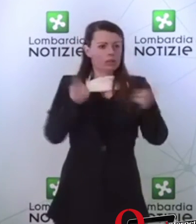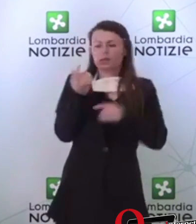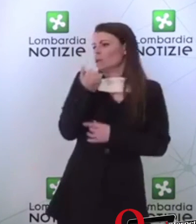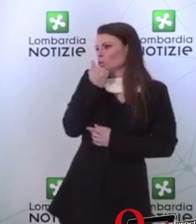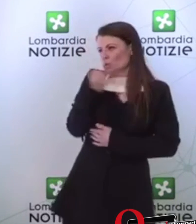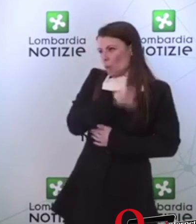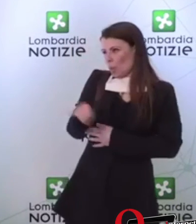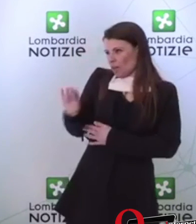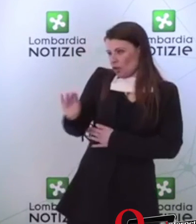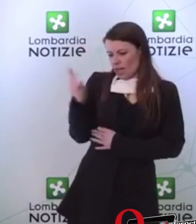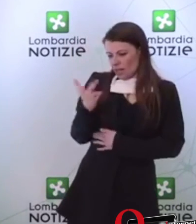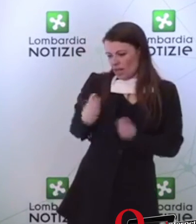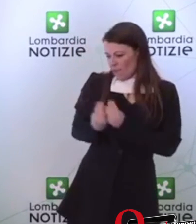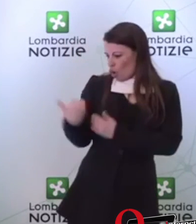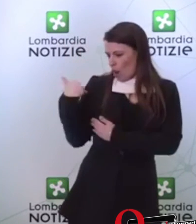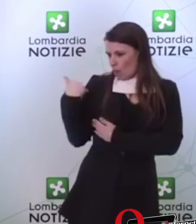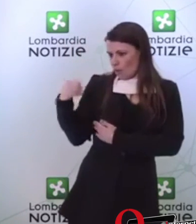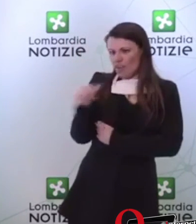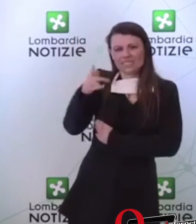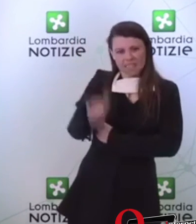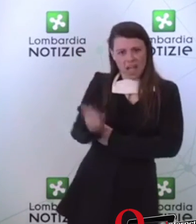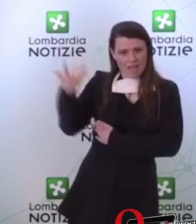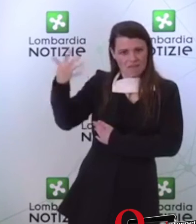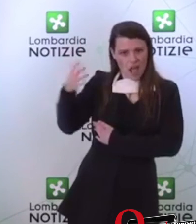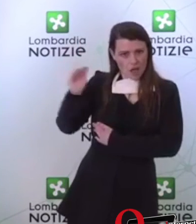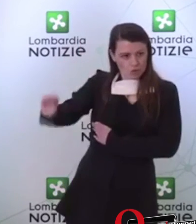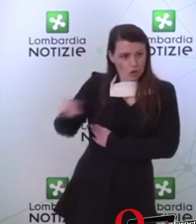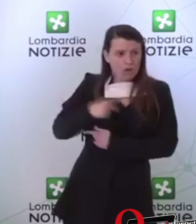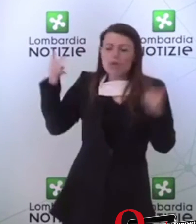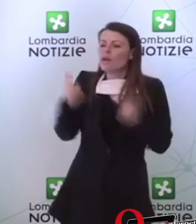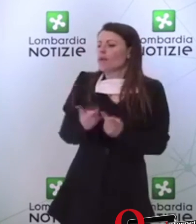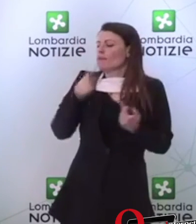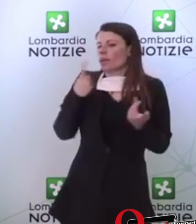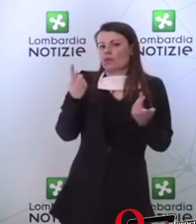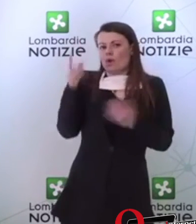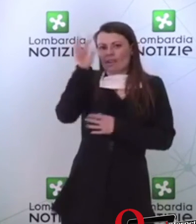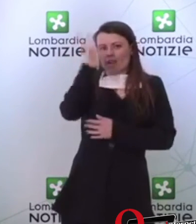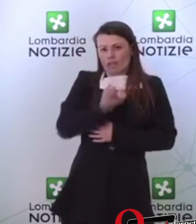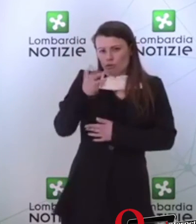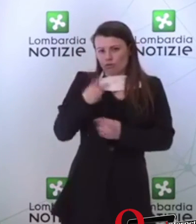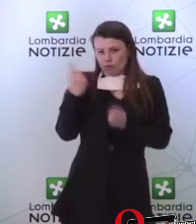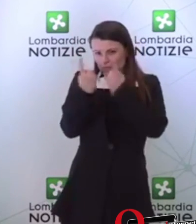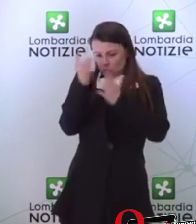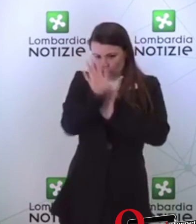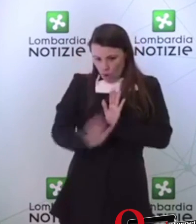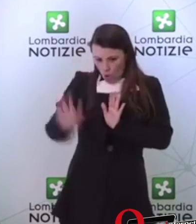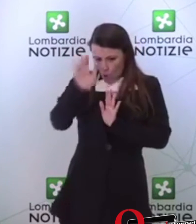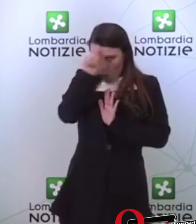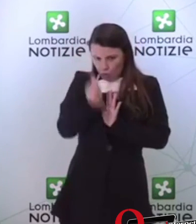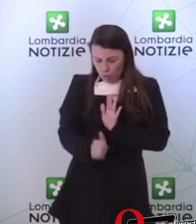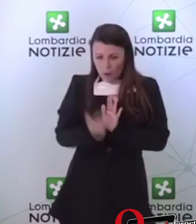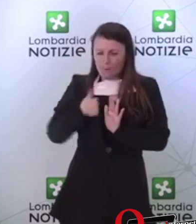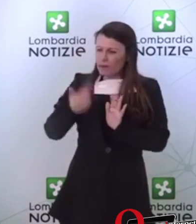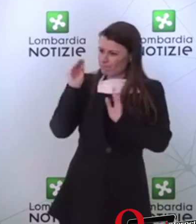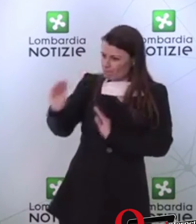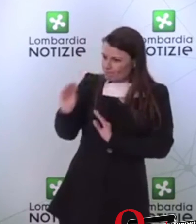la domanda l'ha già fatta la collega di Sky, capisco che c'è una concertazione con altre regioni, però lei ha in mente,